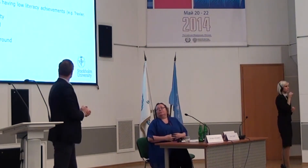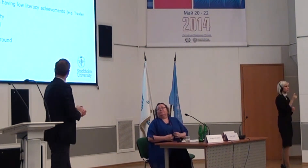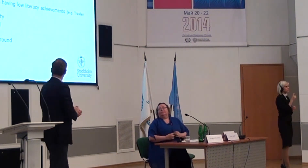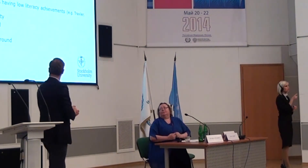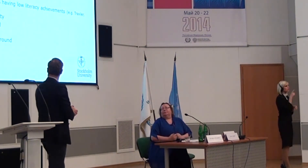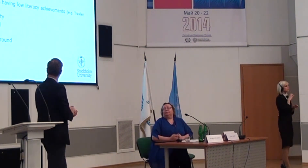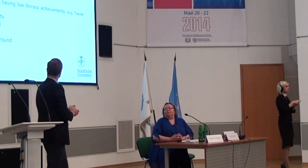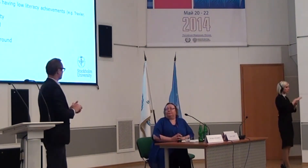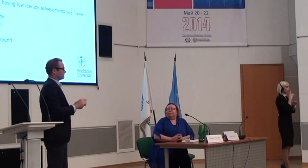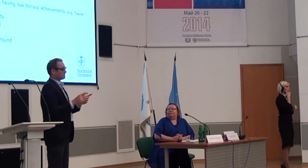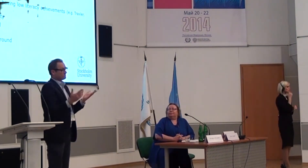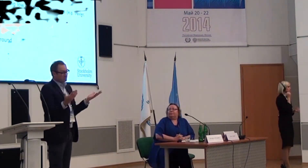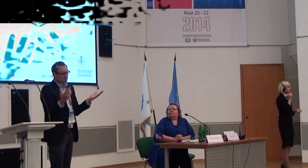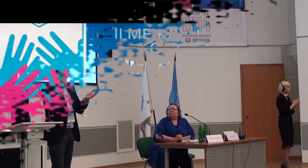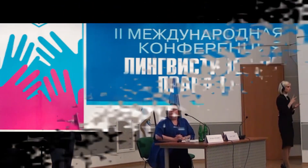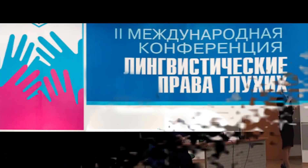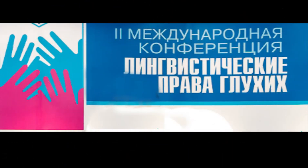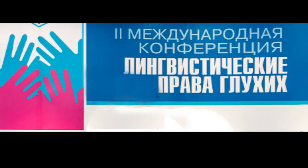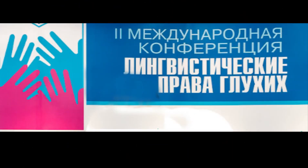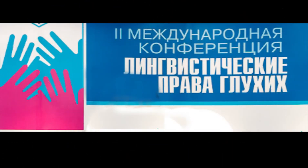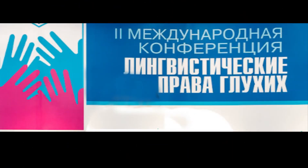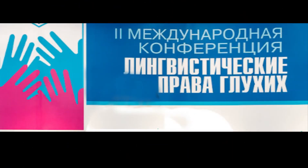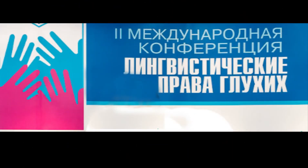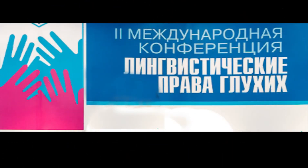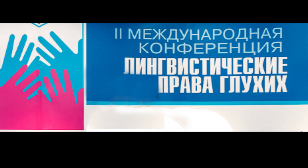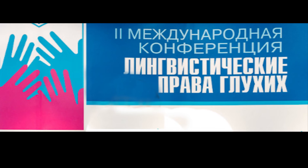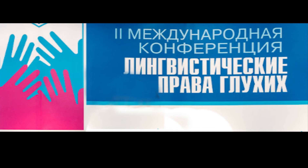language skill or knowledge.